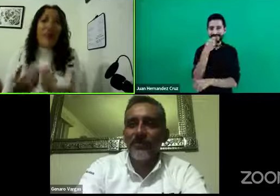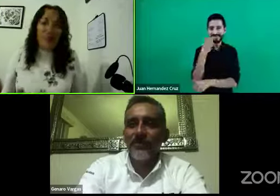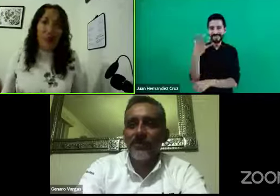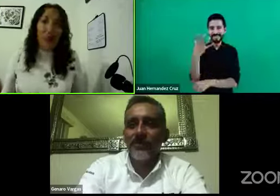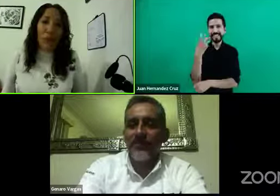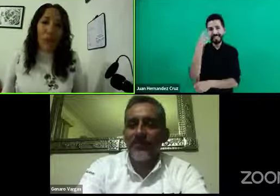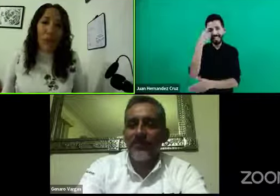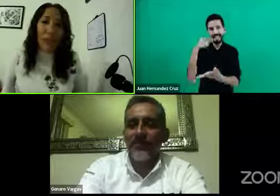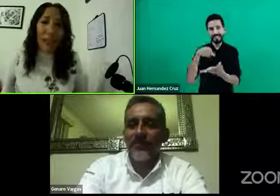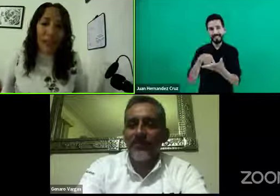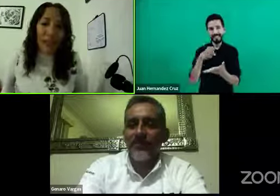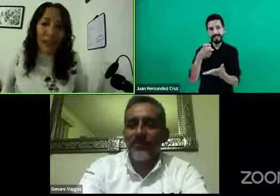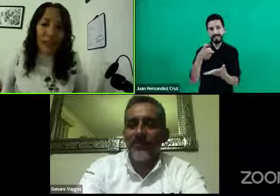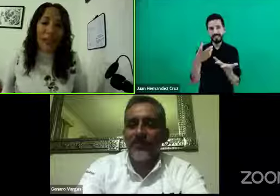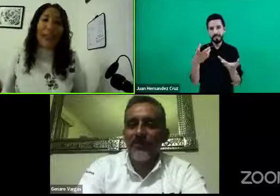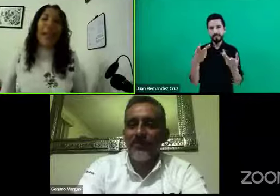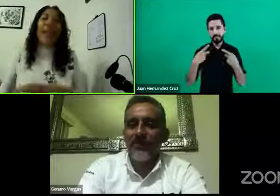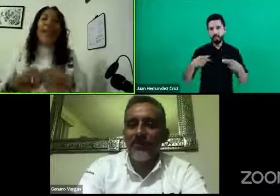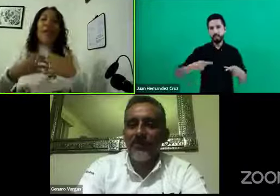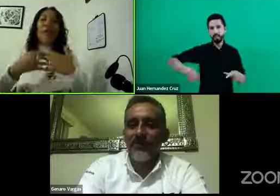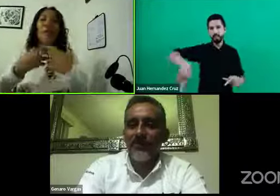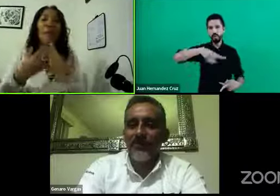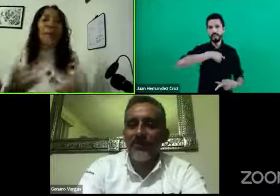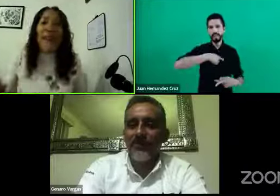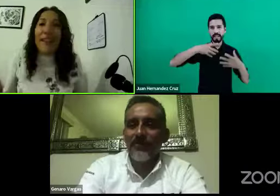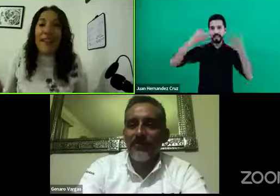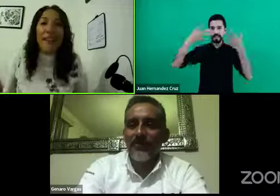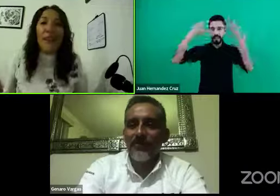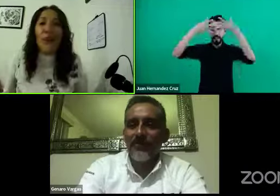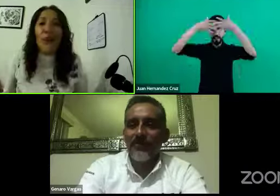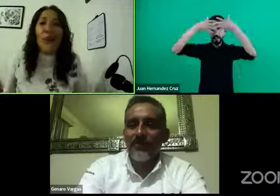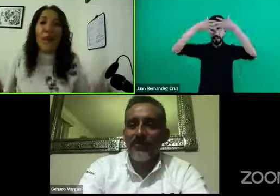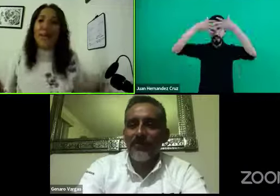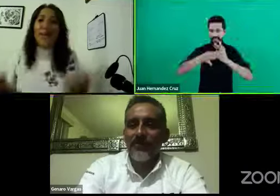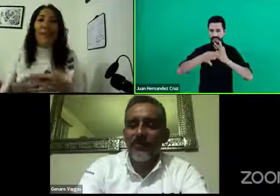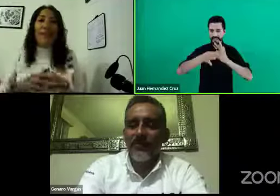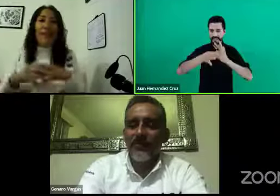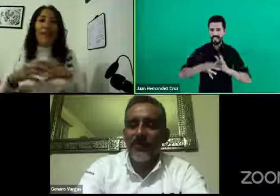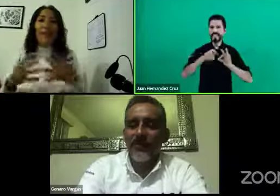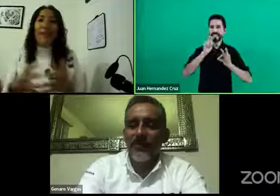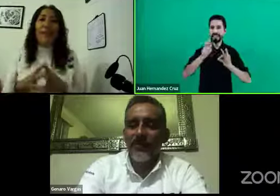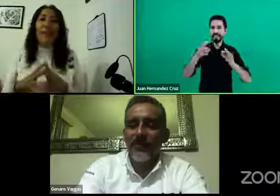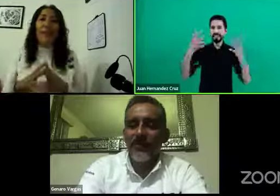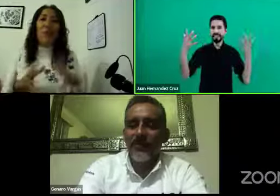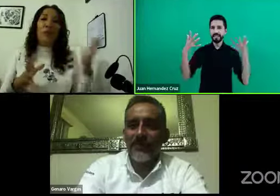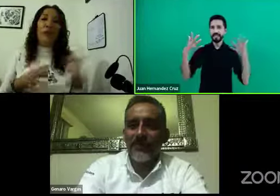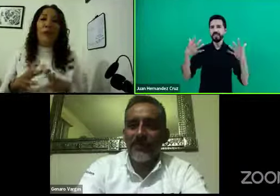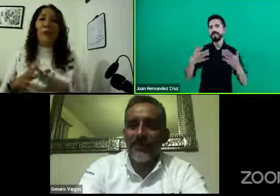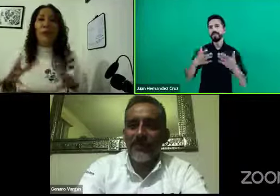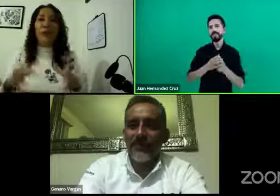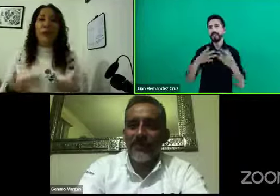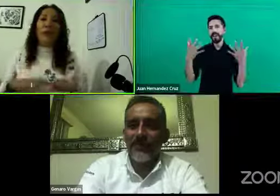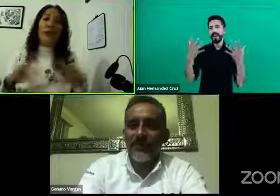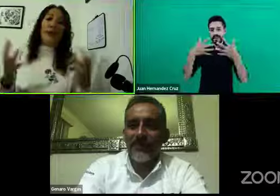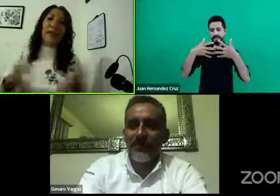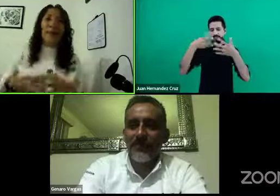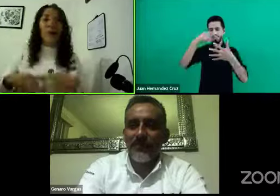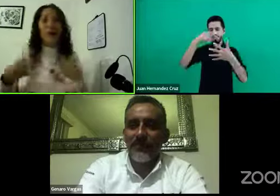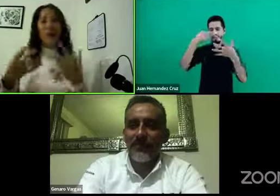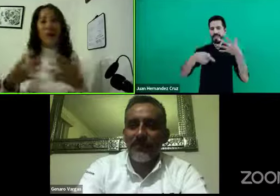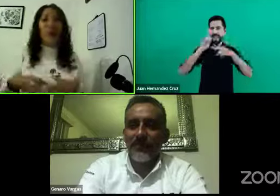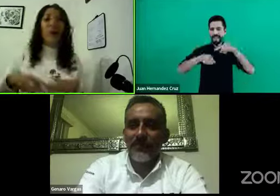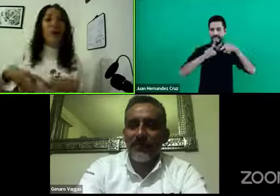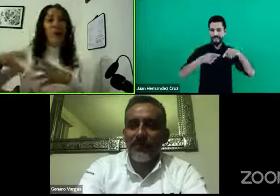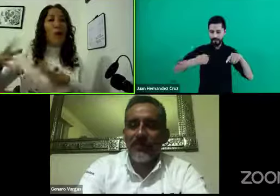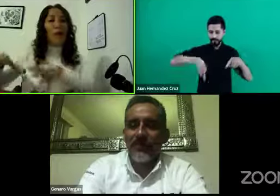cosas que también buscamos en Neurosintergia, romper estas estructuras que nos mantienen como avatars Godín, para decirles,